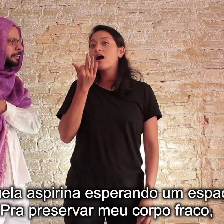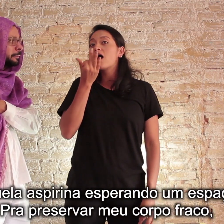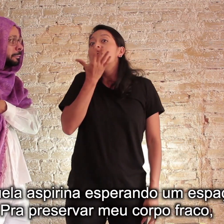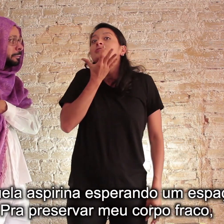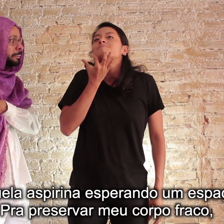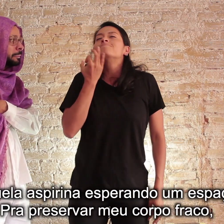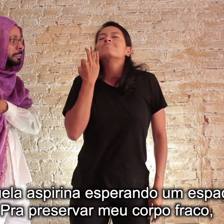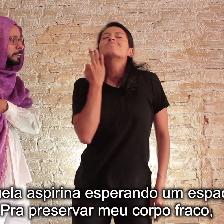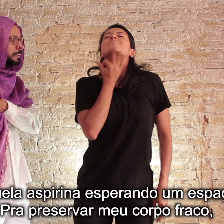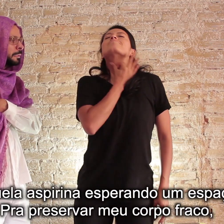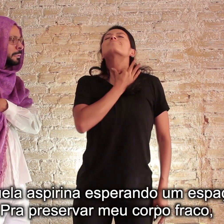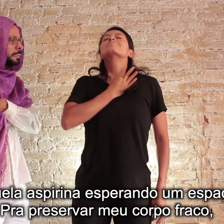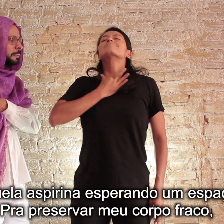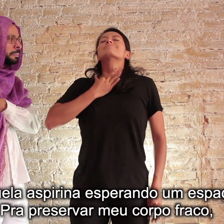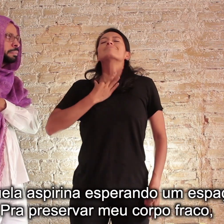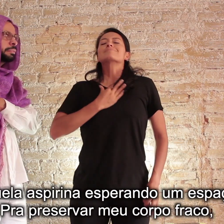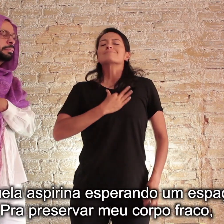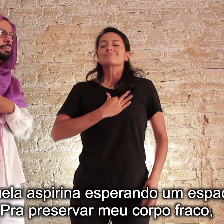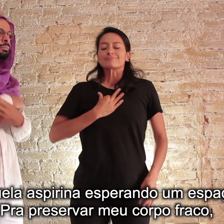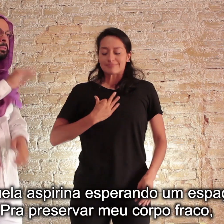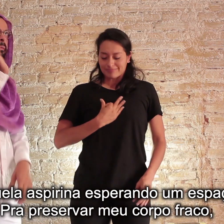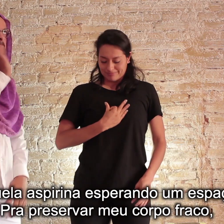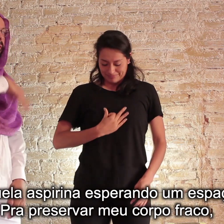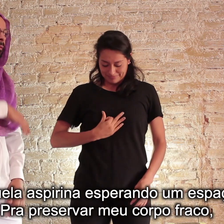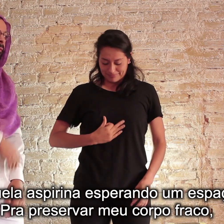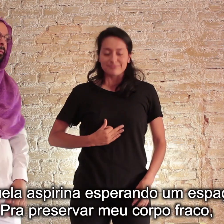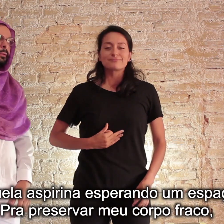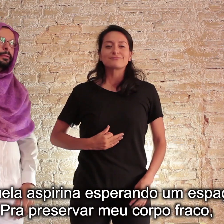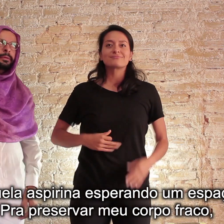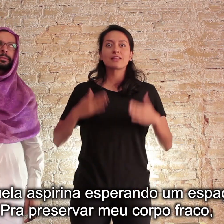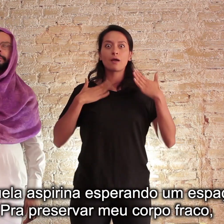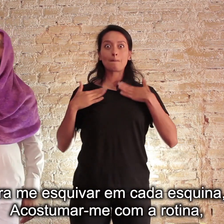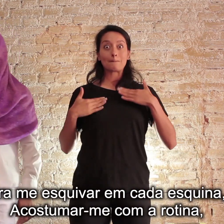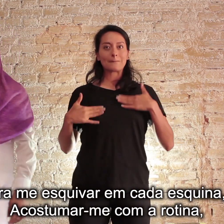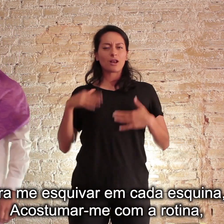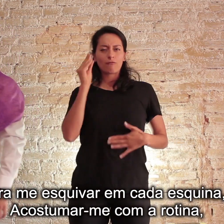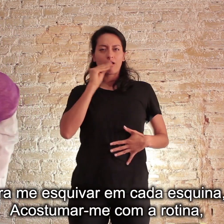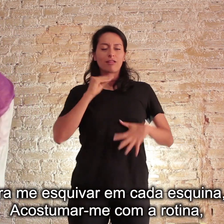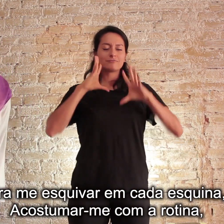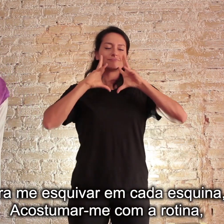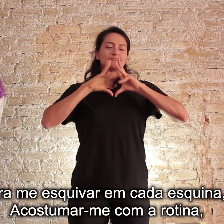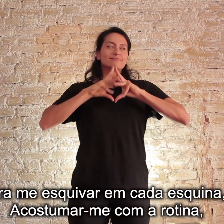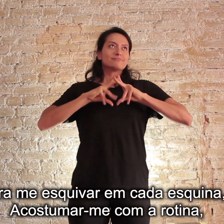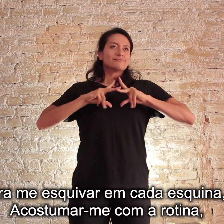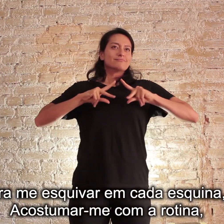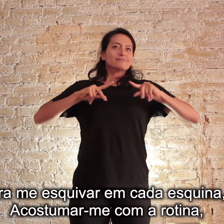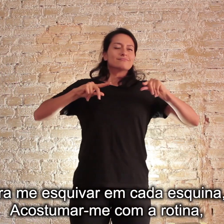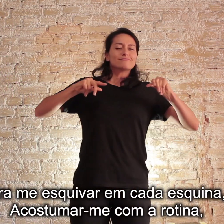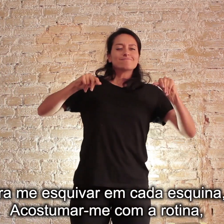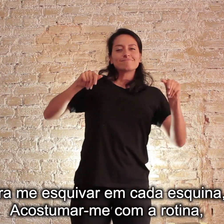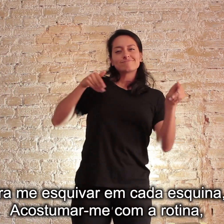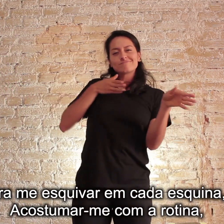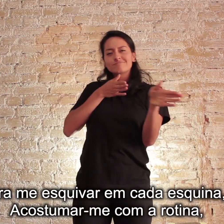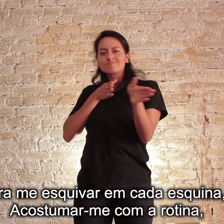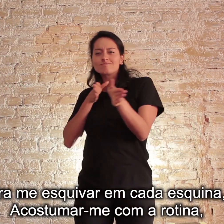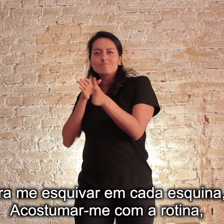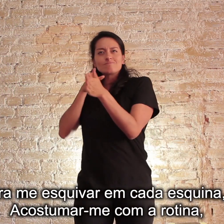Aquela aspirina esperando um espaço pra preservar meu corpo fraco, pra me esquivar em cada esquina, acostumar-me com a